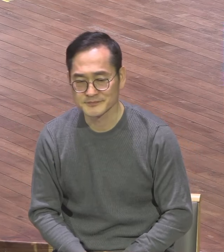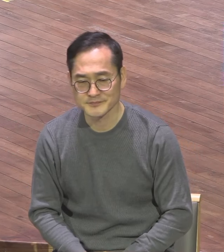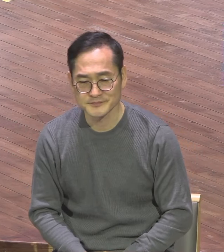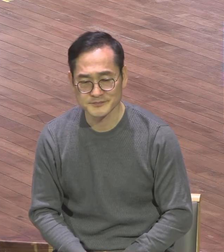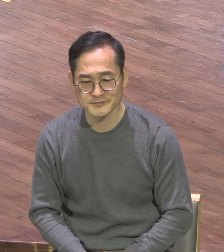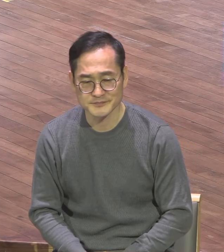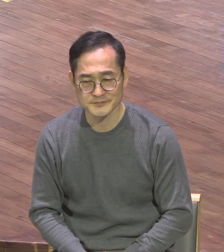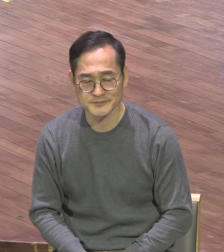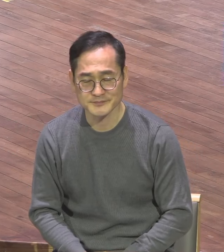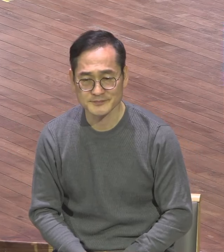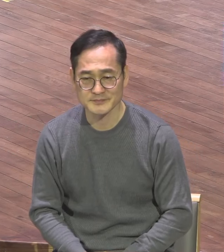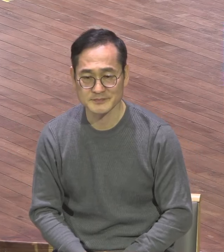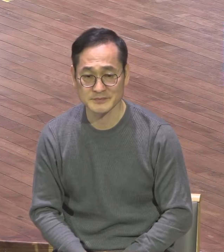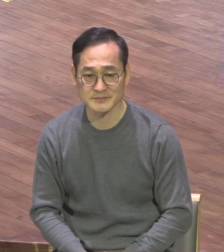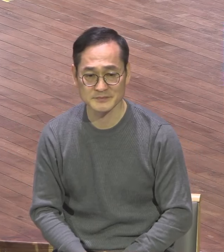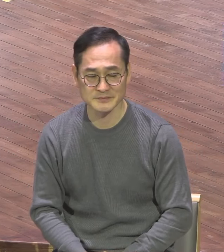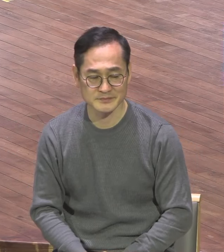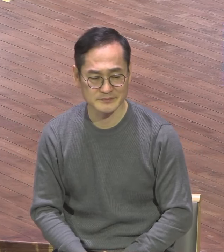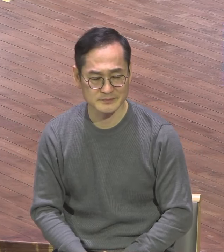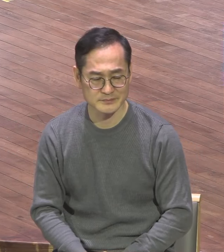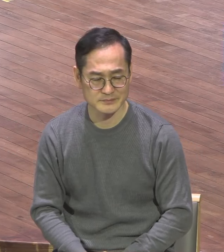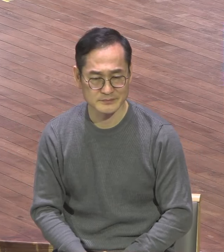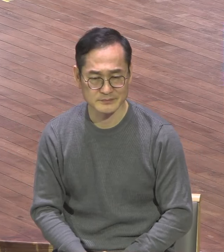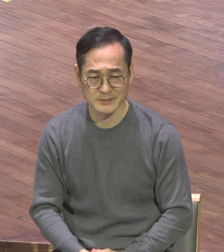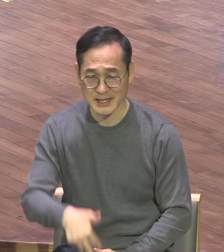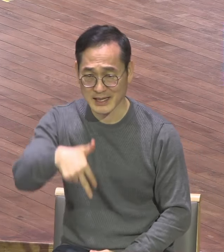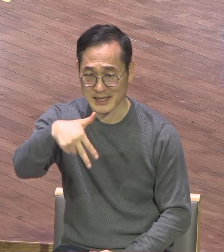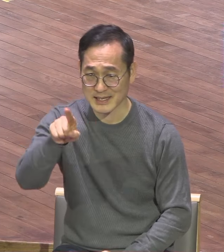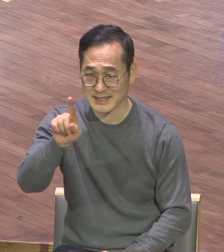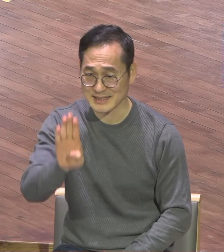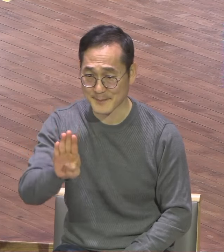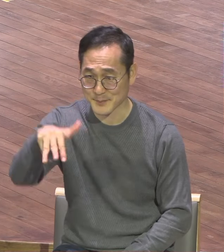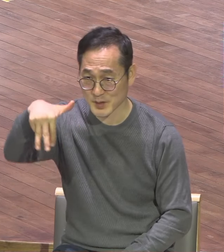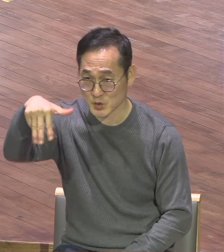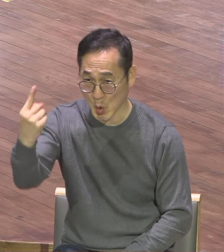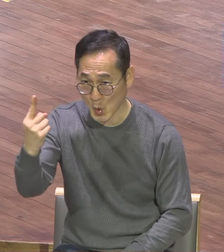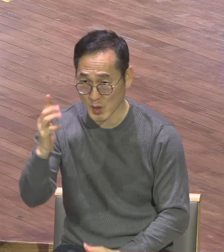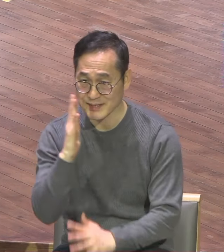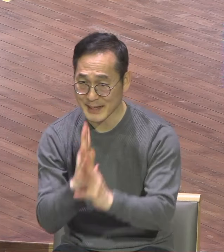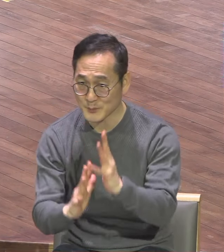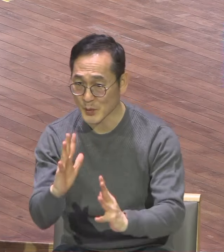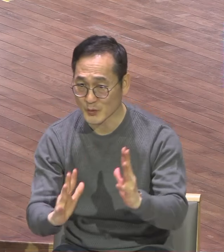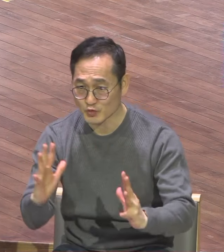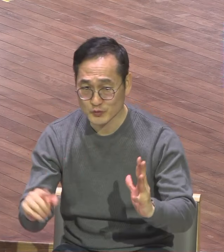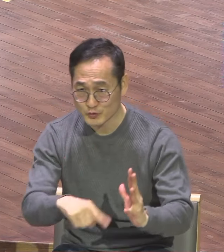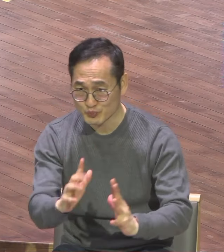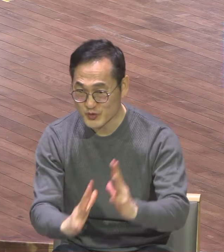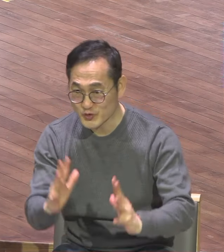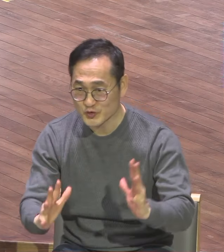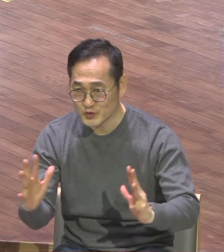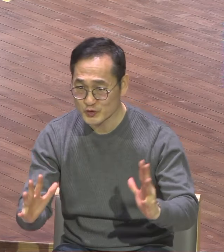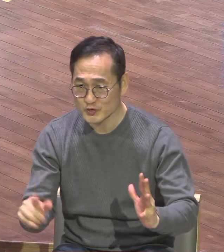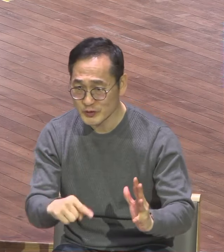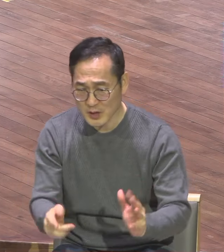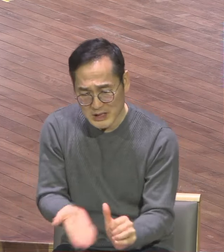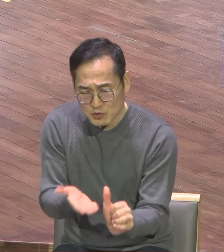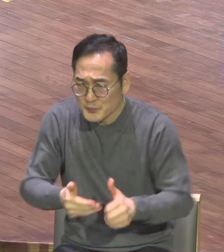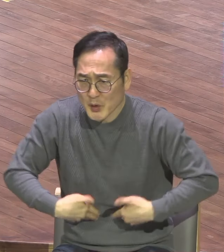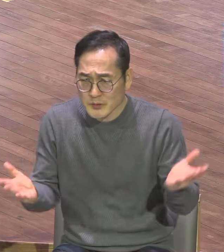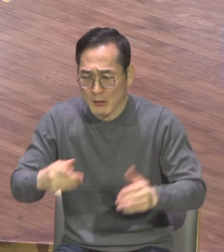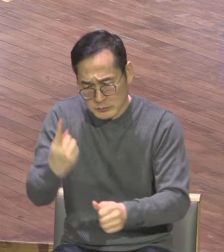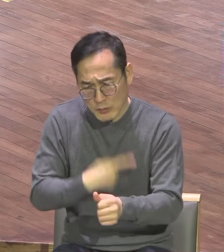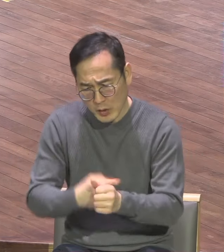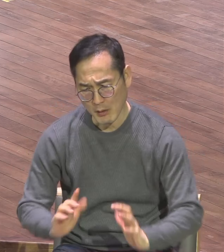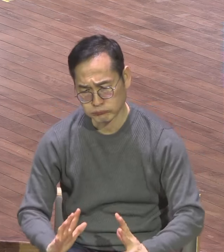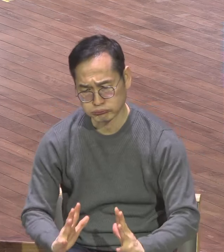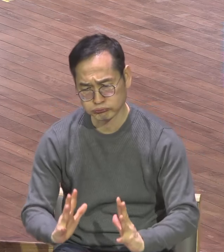그 계속 말이에요. 잡초가 뭐예요? 잡초라는 거는요, 가꾸지 않아도 잘 자라요. 이 잡초는 희한합니다. 심지도